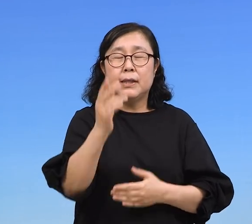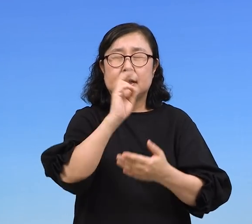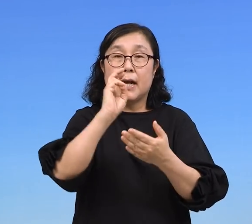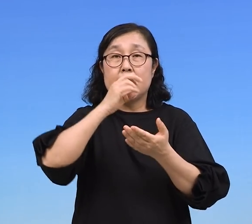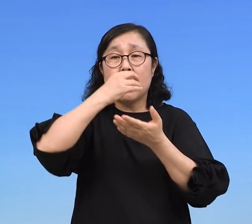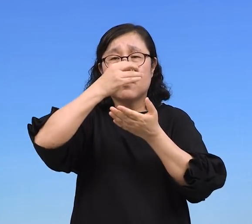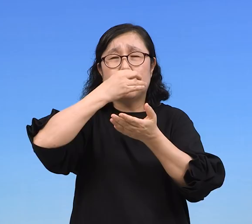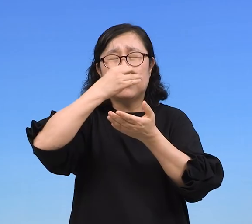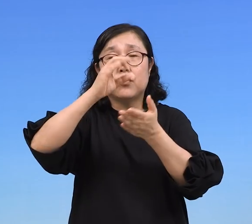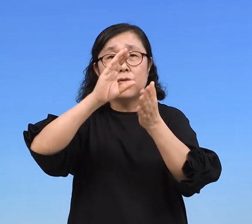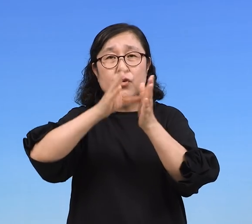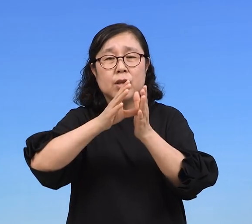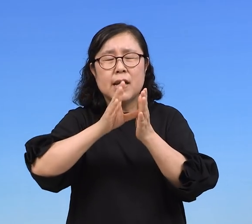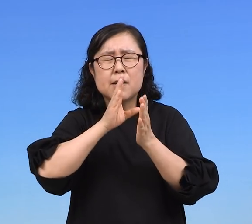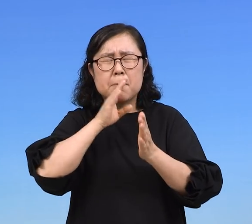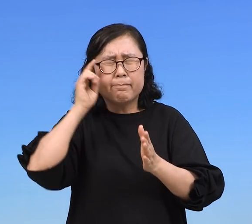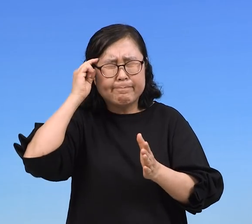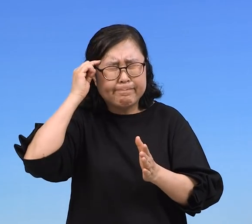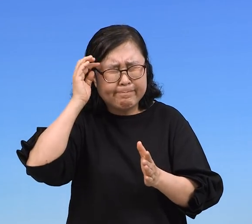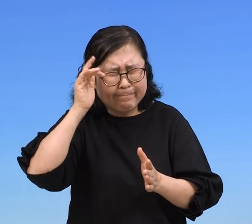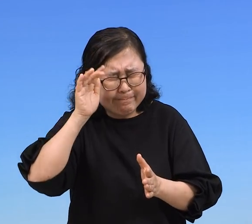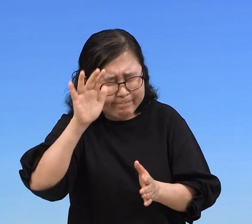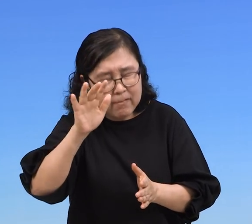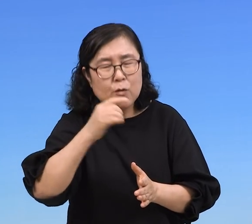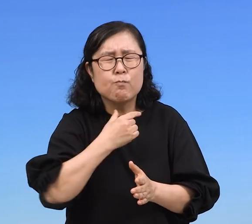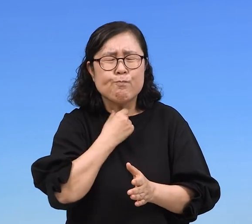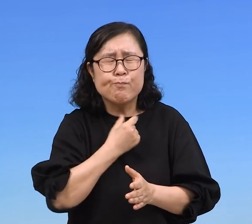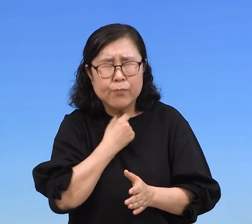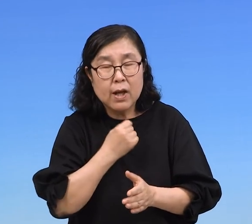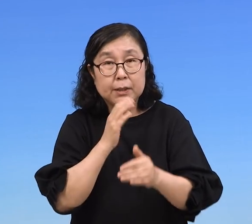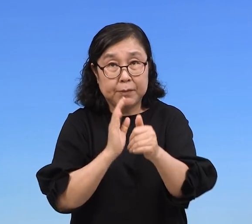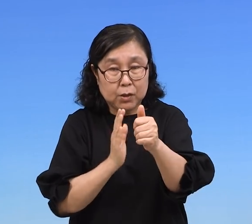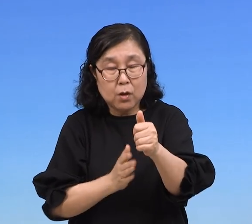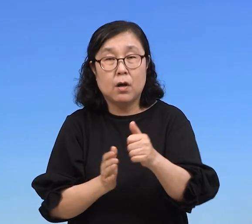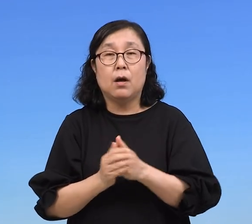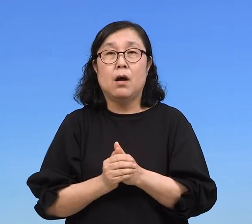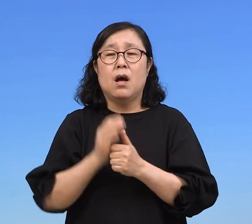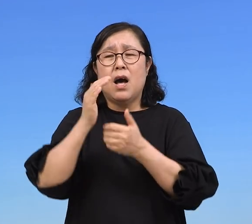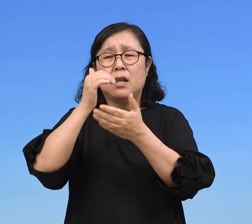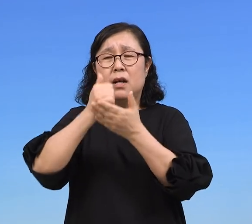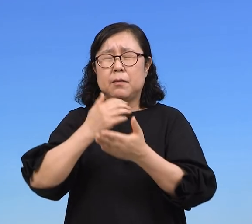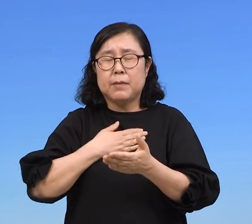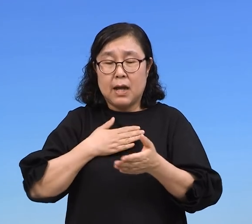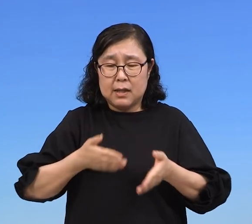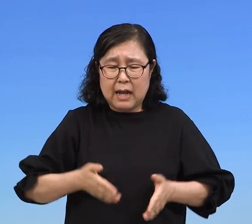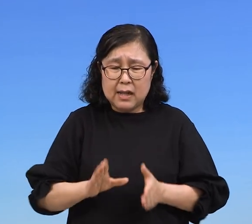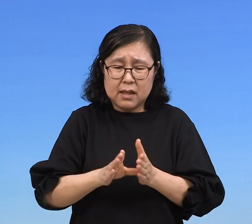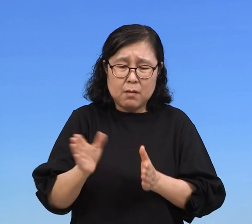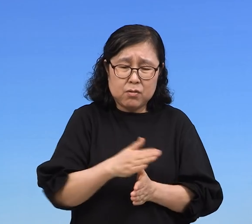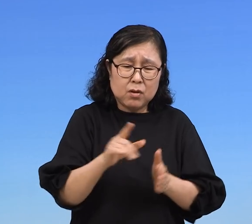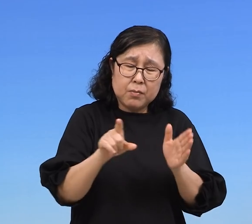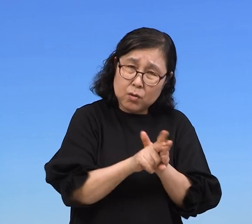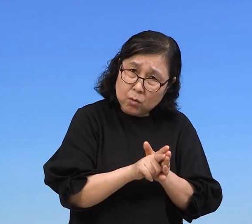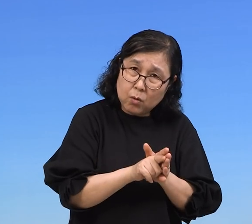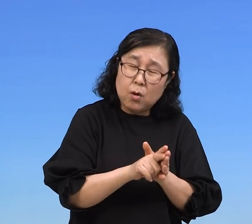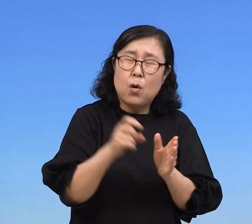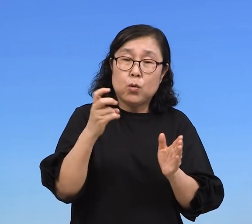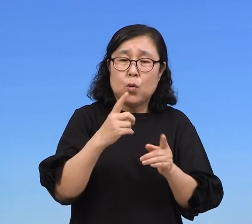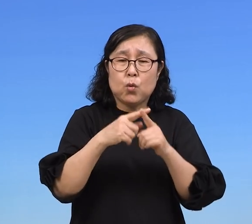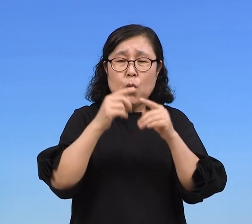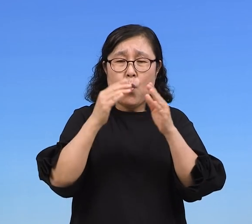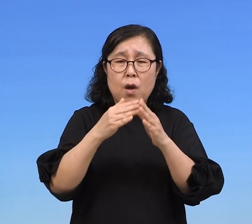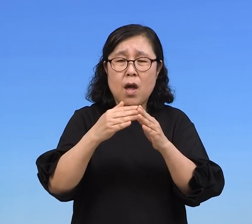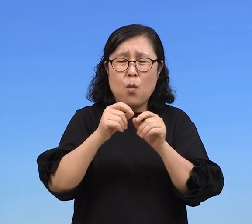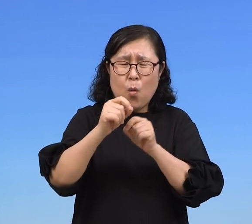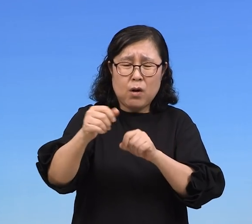여러분, 이 찬양 부르실 때 정말 사모하셔야 돼요. 하나님, 전 모태신앙이고요,